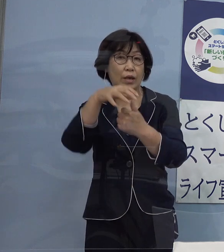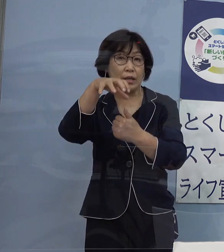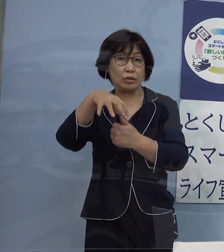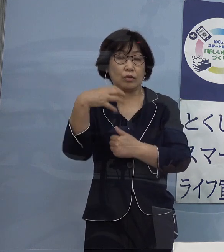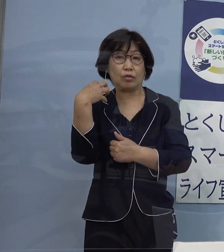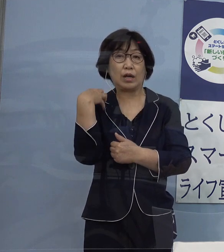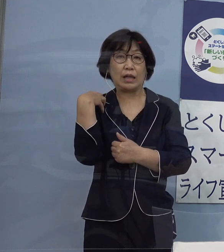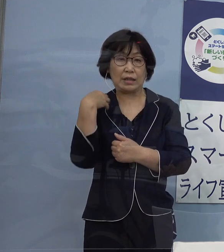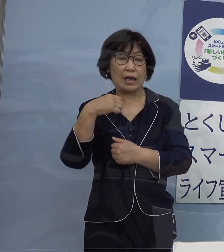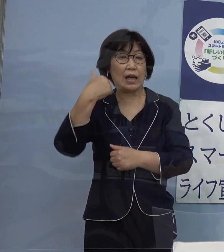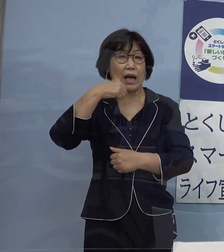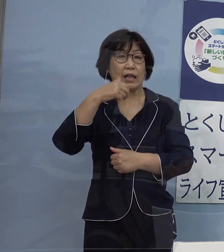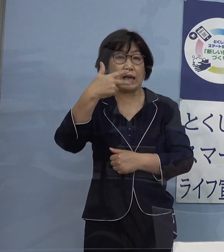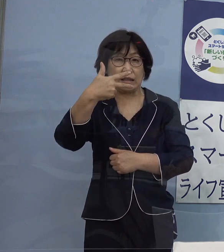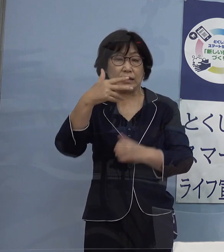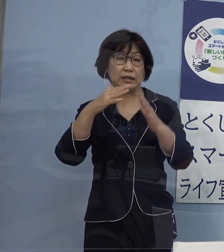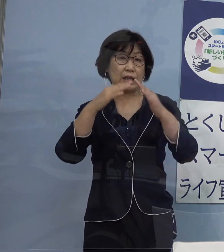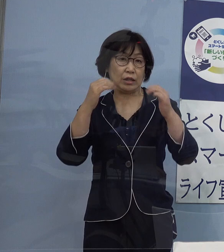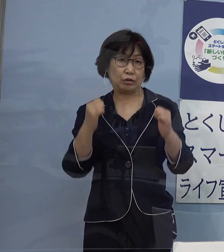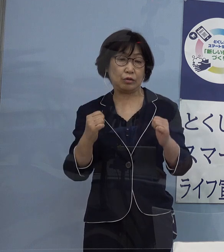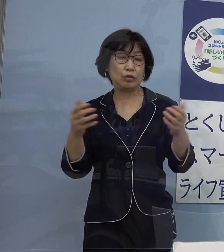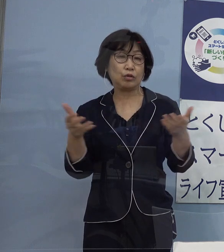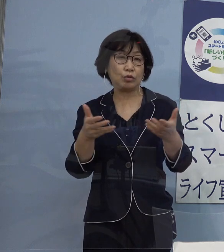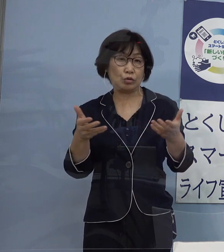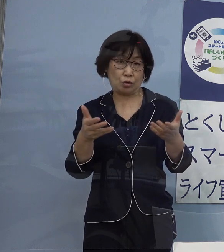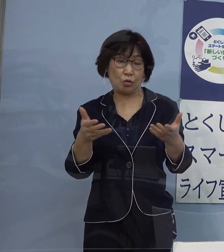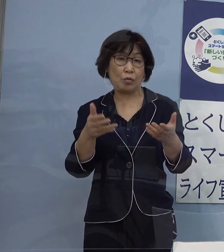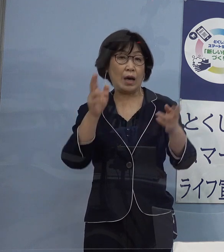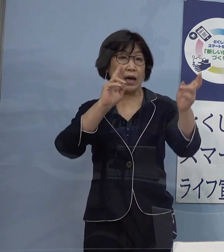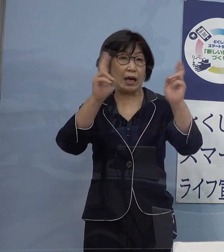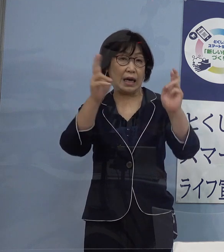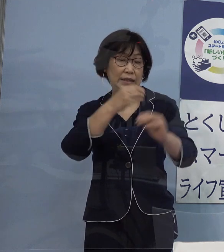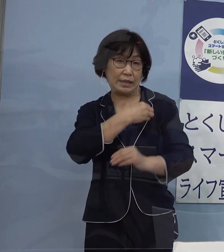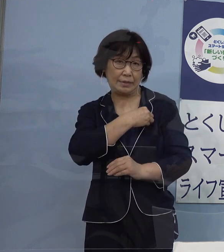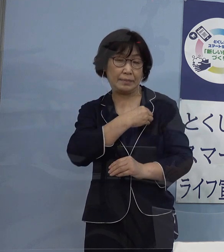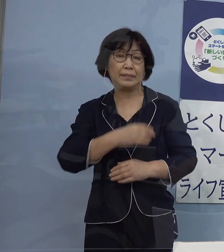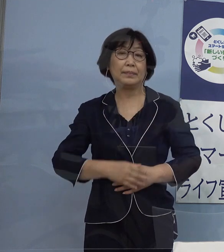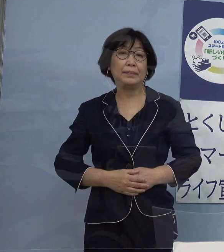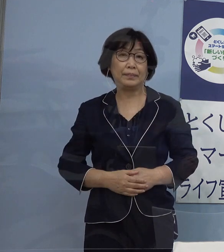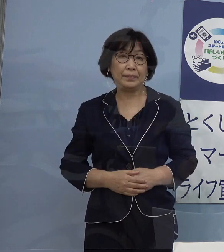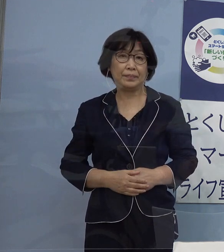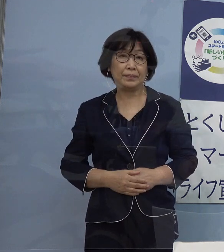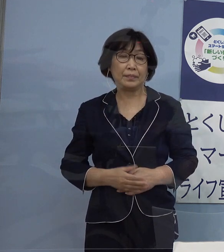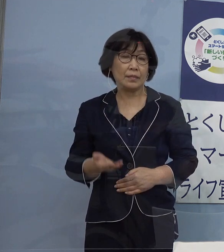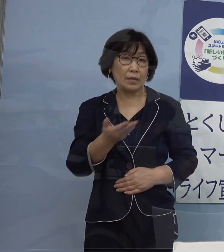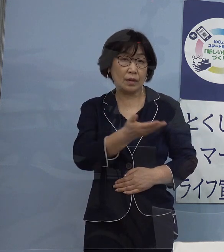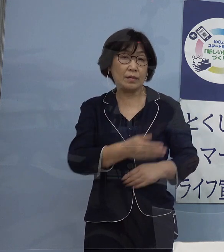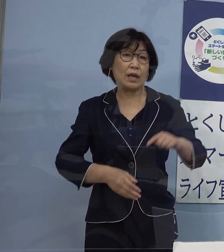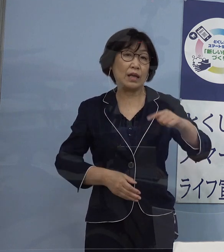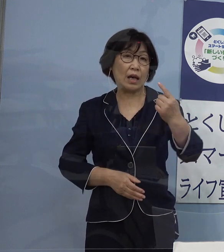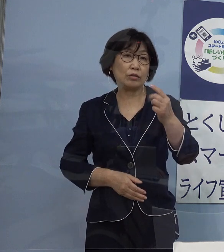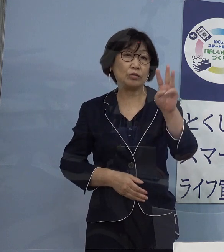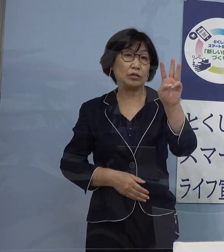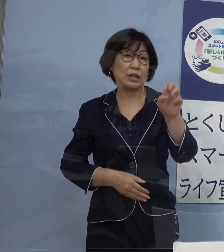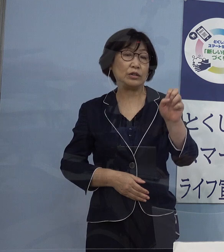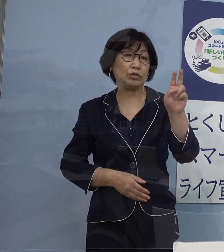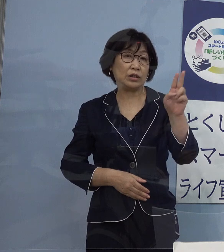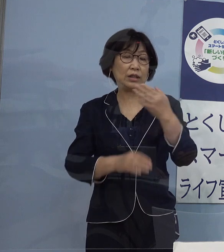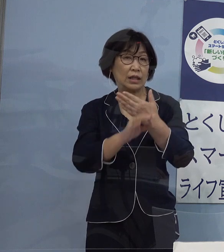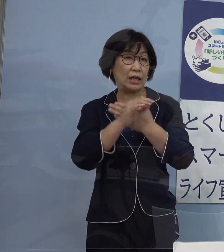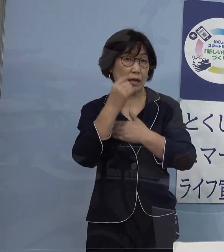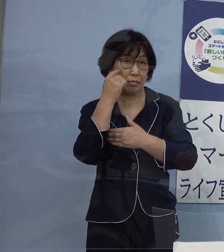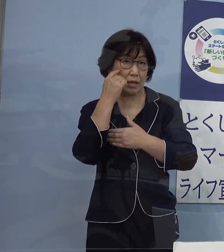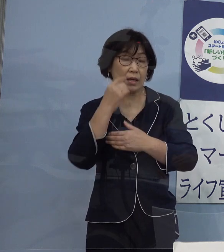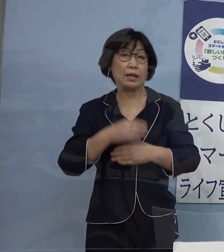南市在住の方、職業は会社員であります。続きまして132例目の